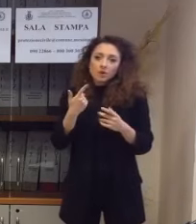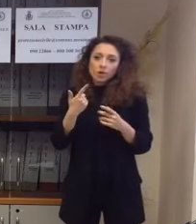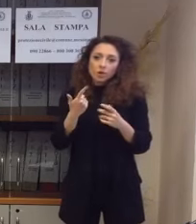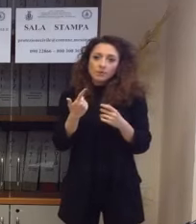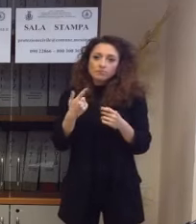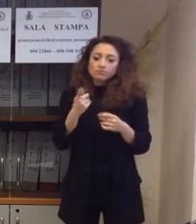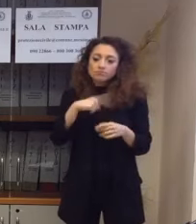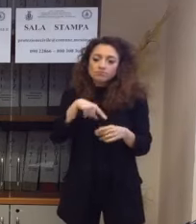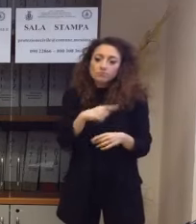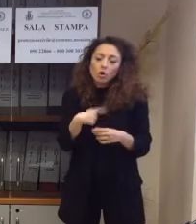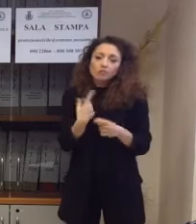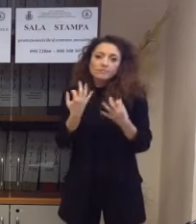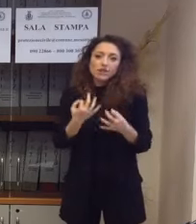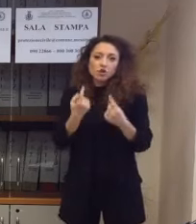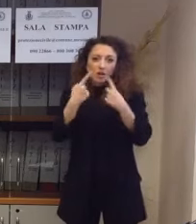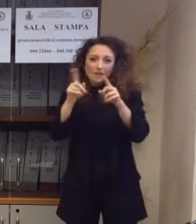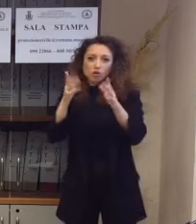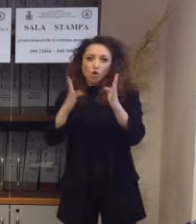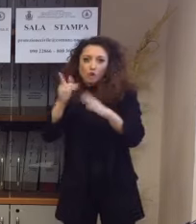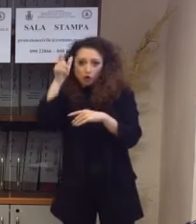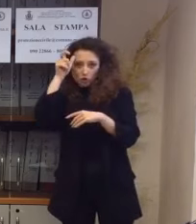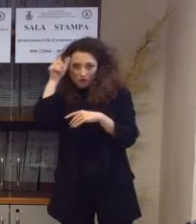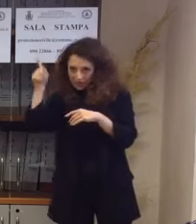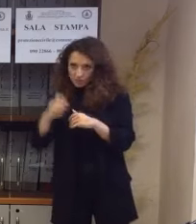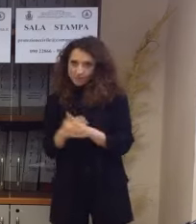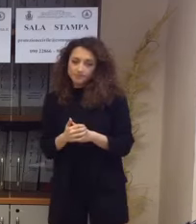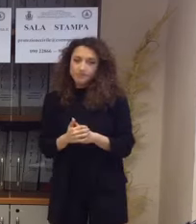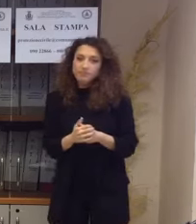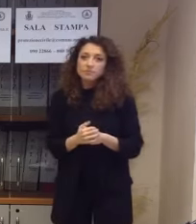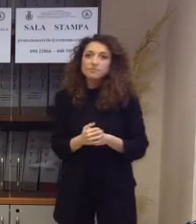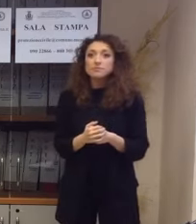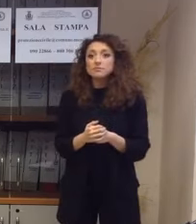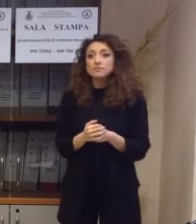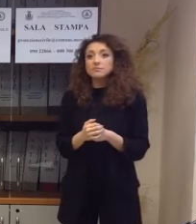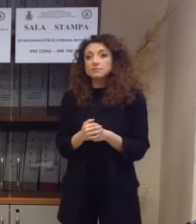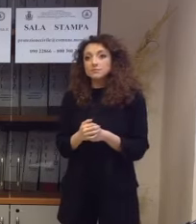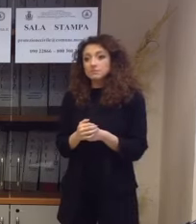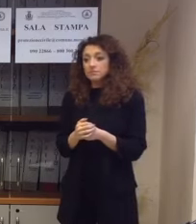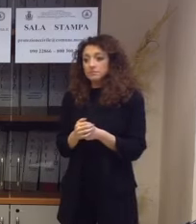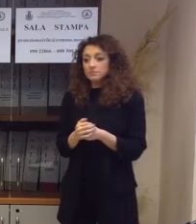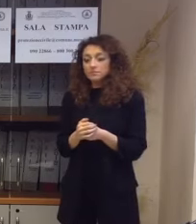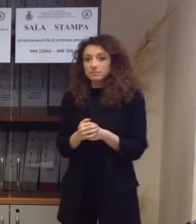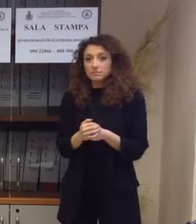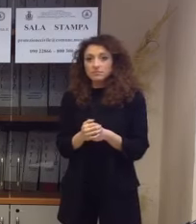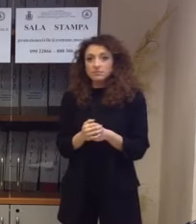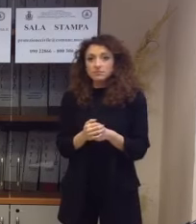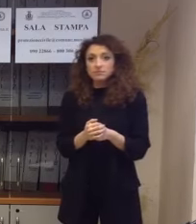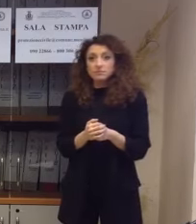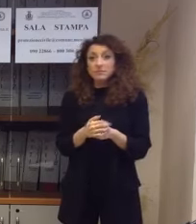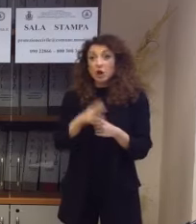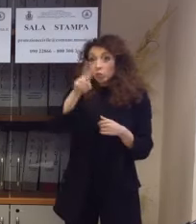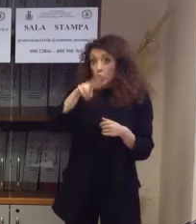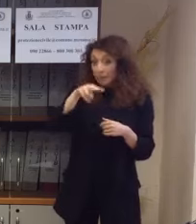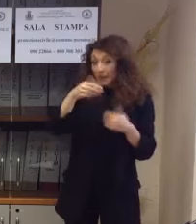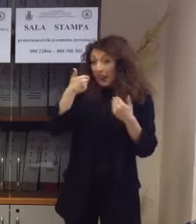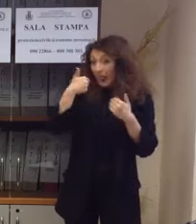impostazione. Però questo va precisato, cioè sulle 2.000 rinunce annullate non sono